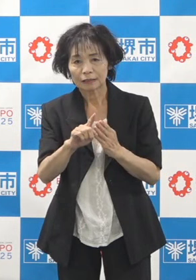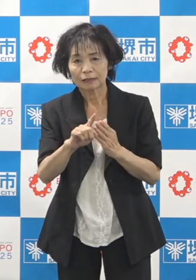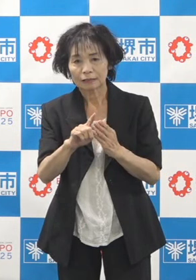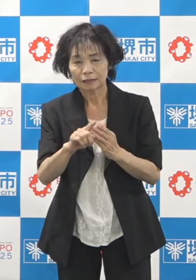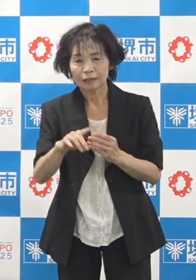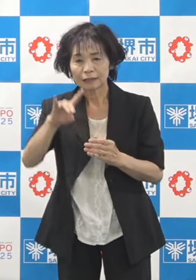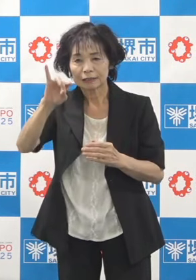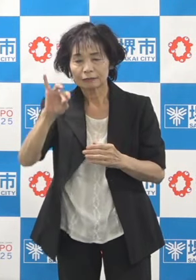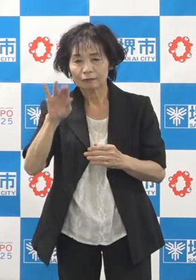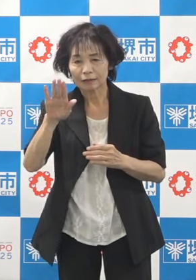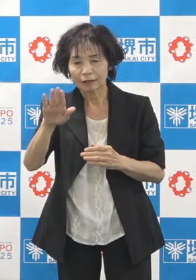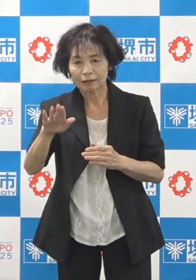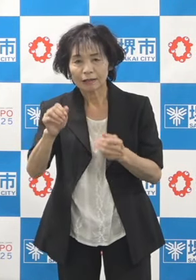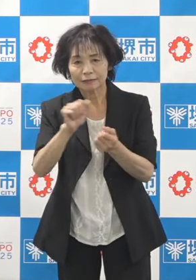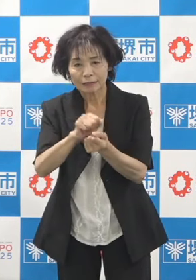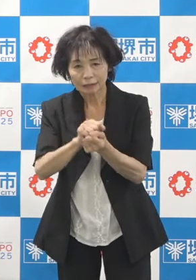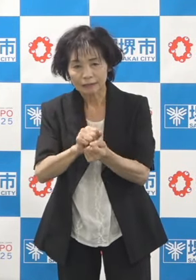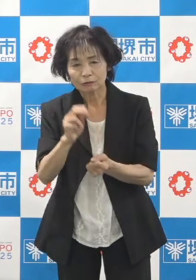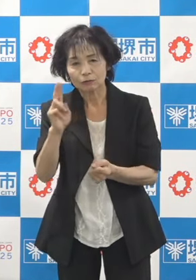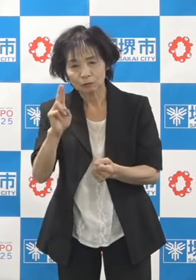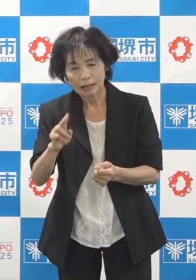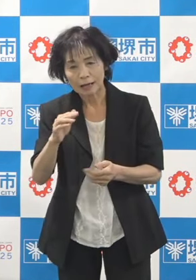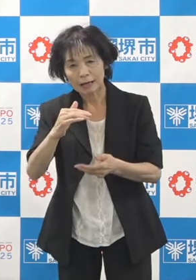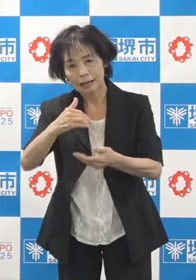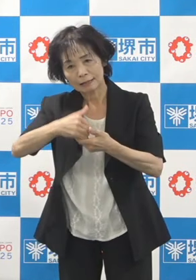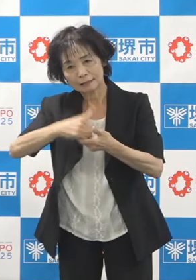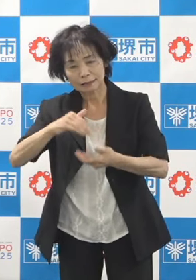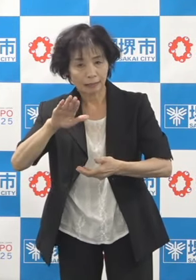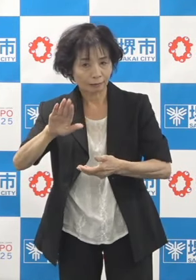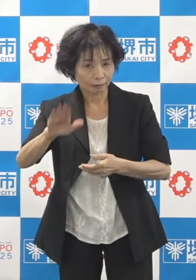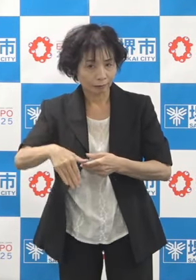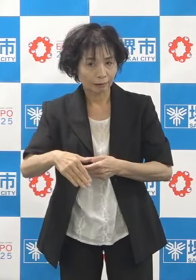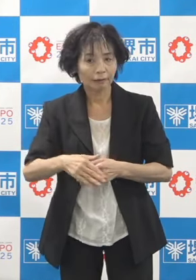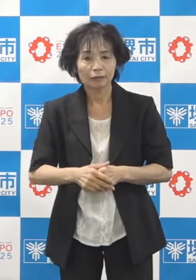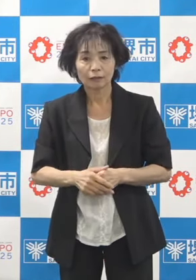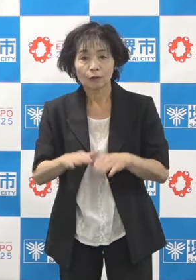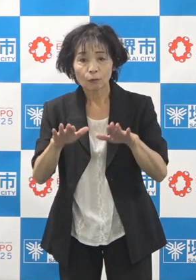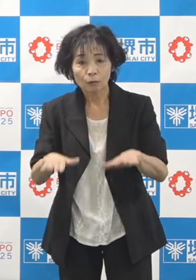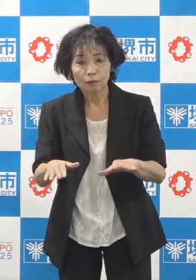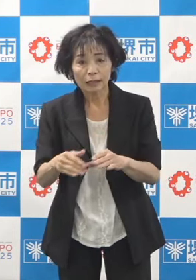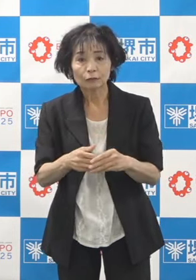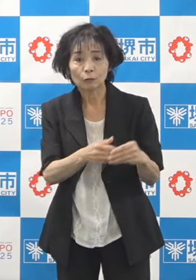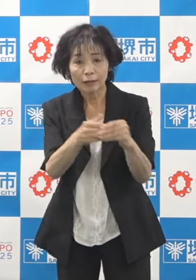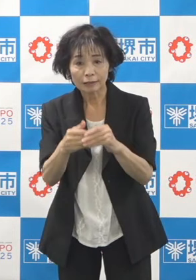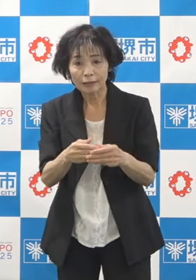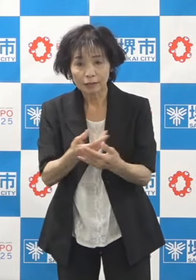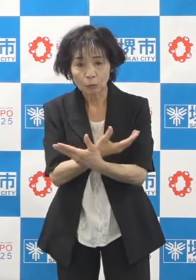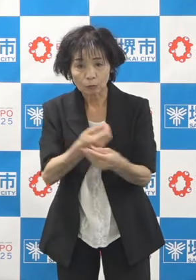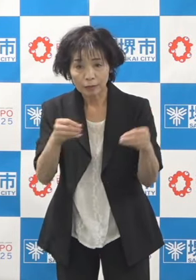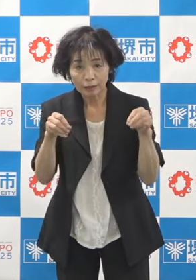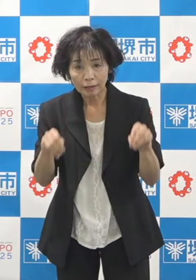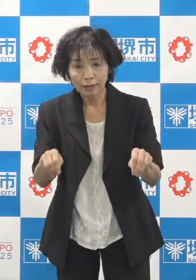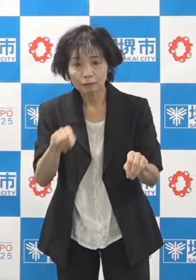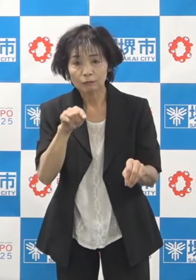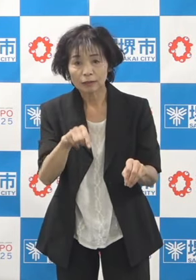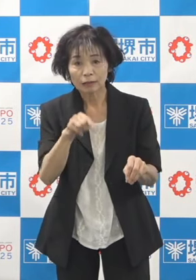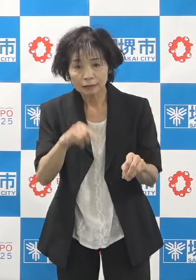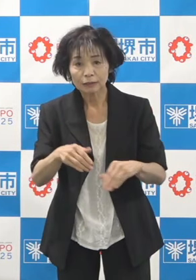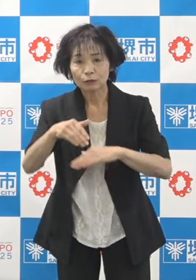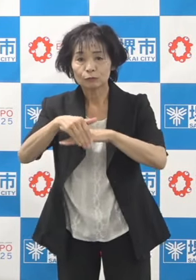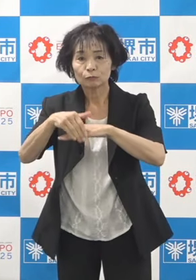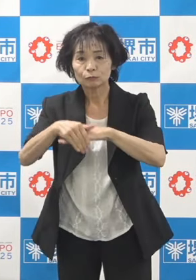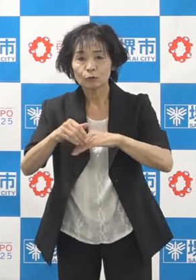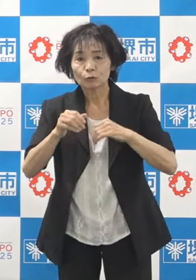なものを建ててはという話をさせていただきましたが、こちらの方、今回の連携協定を機に窓口が作られるということなんですけれども